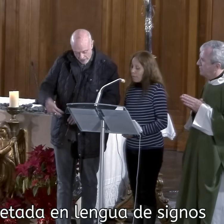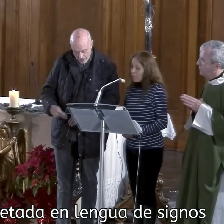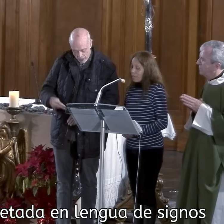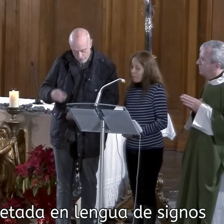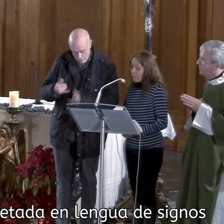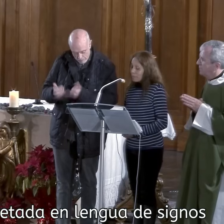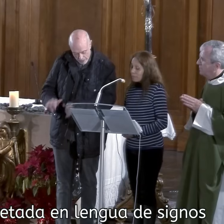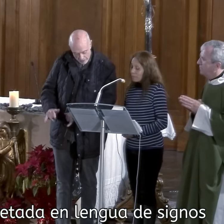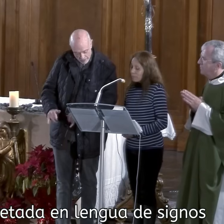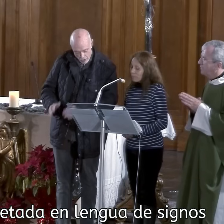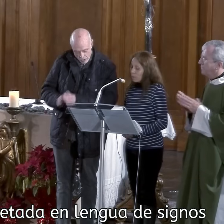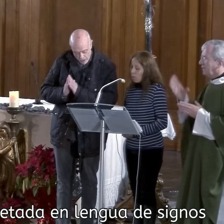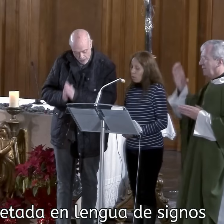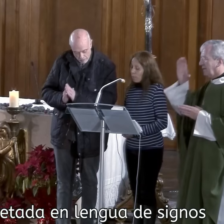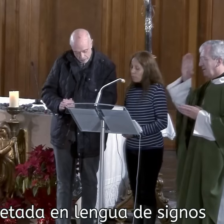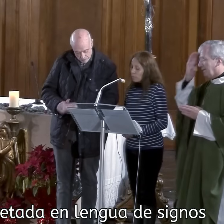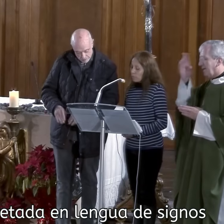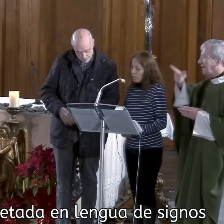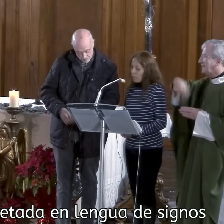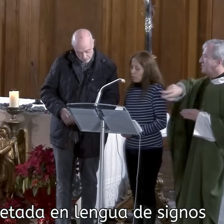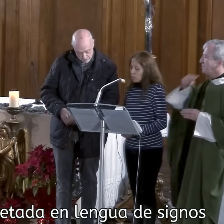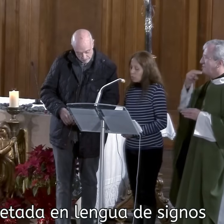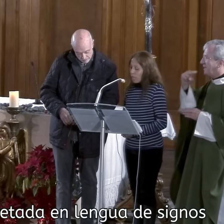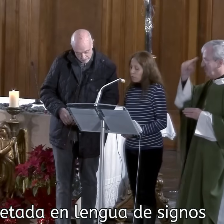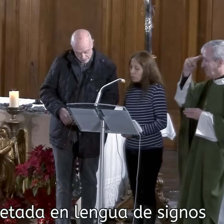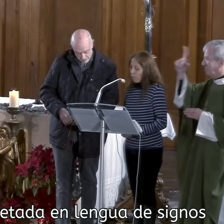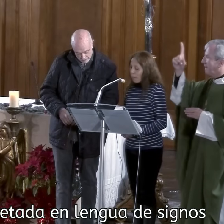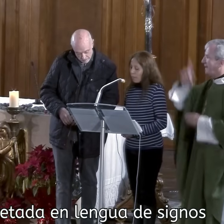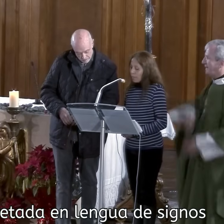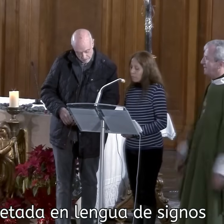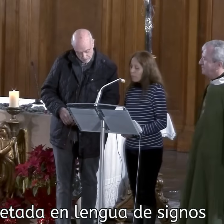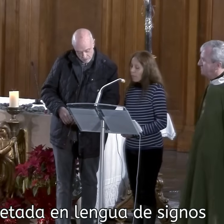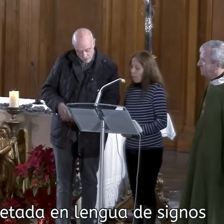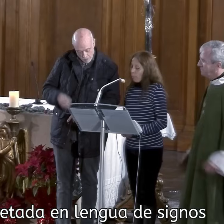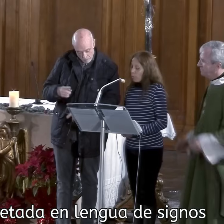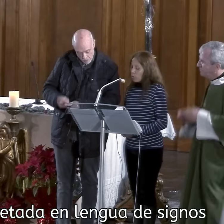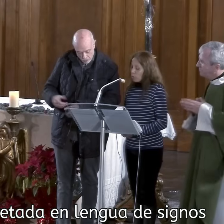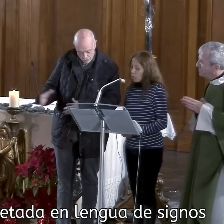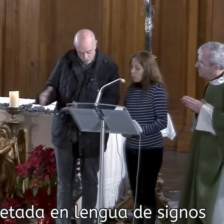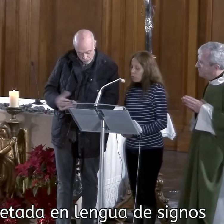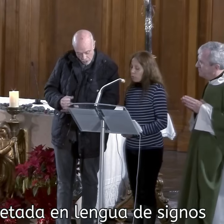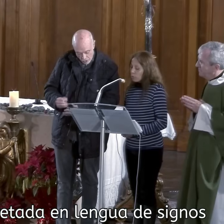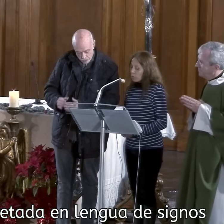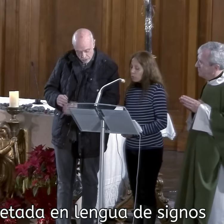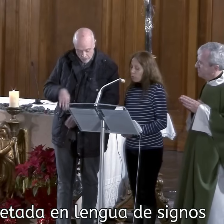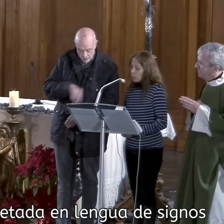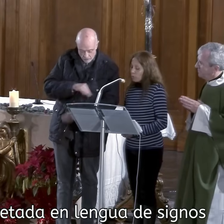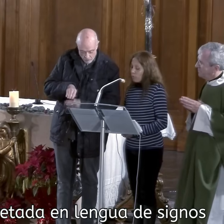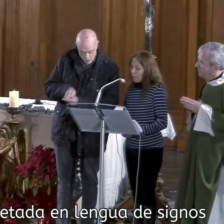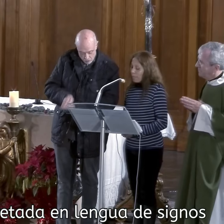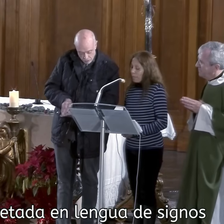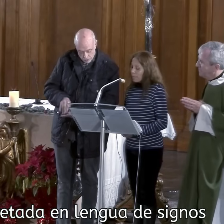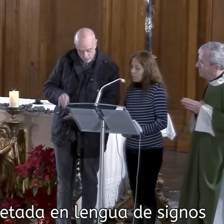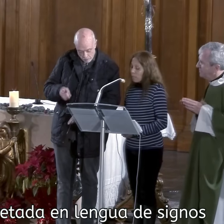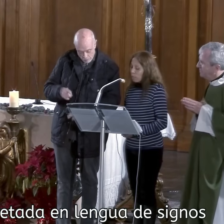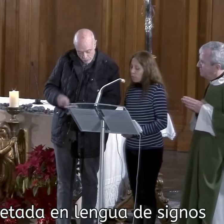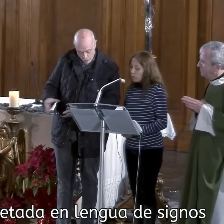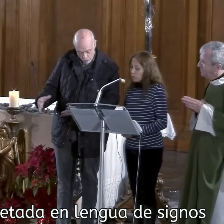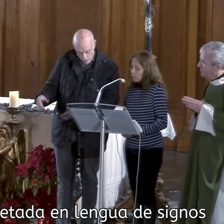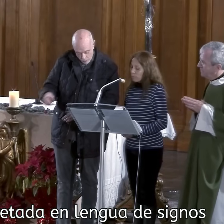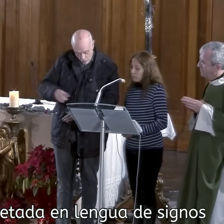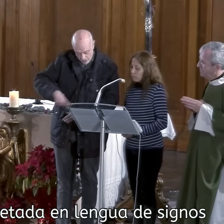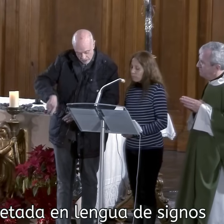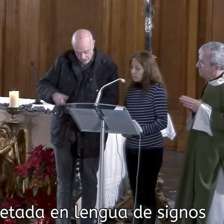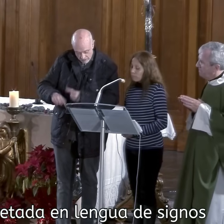y la verdadera paz. Oremos. Escúchanos, Padre. Por todos los difuntos, por nuestros familiares y